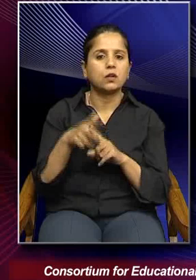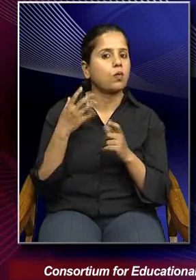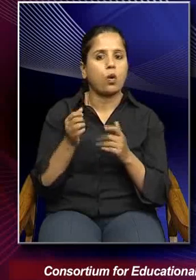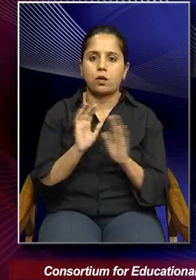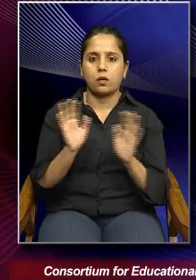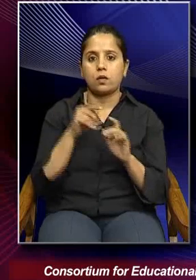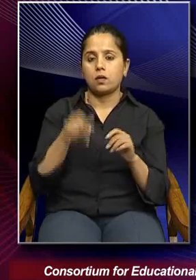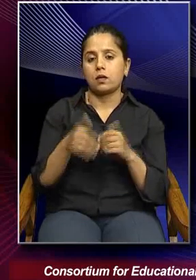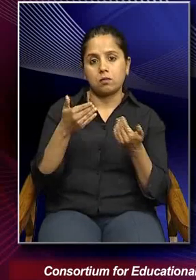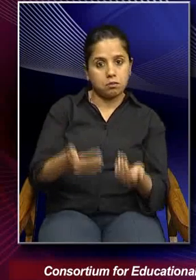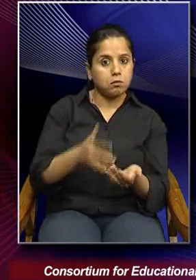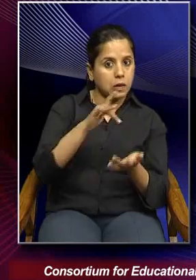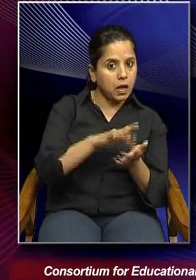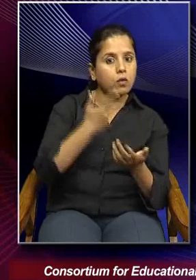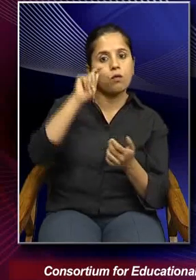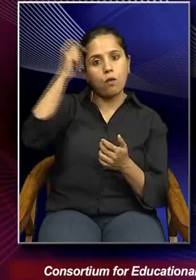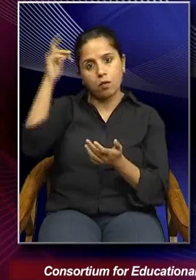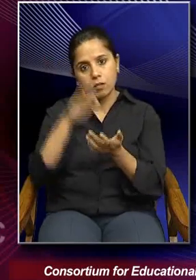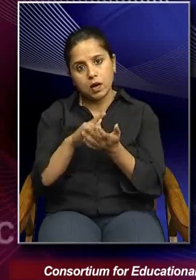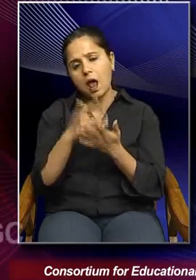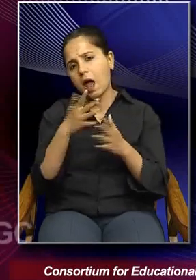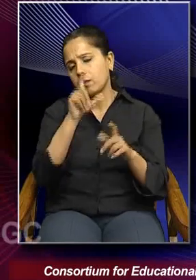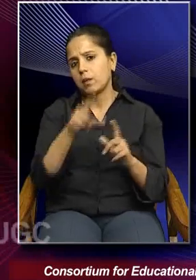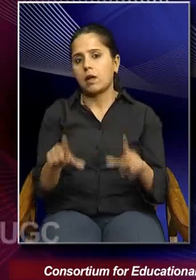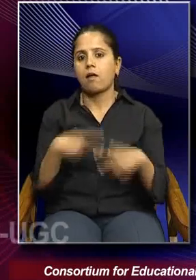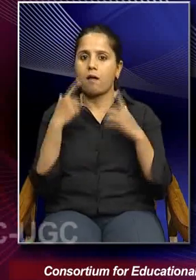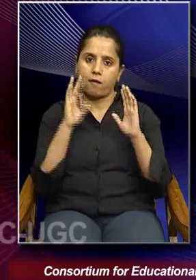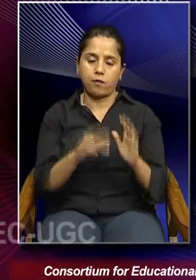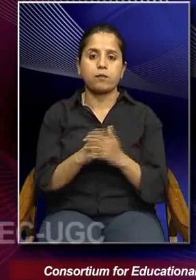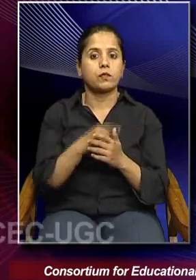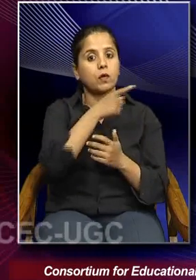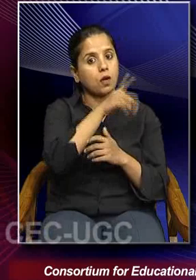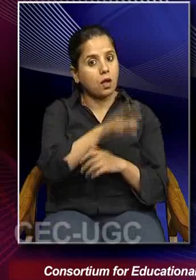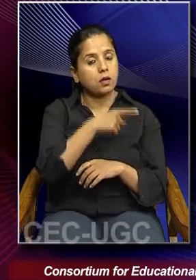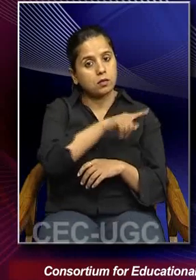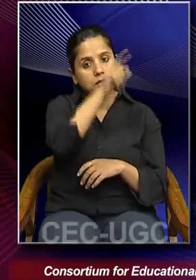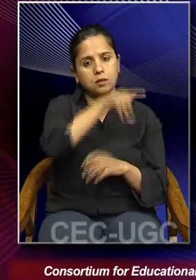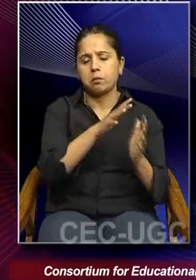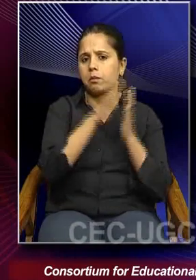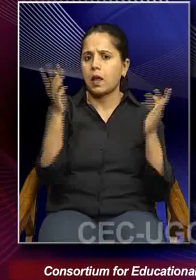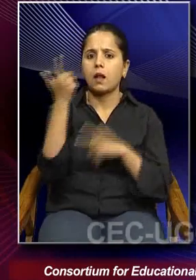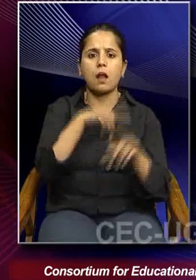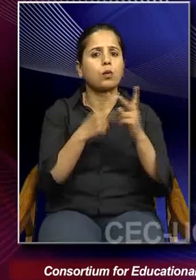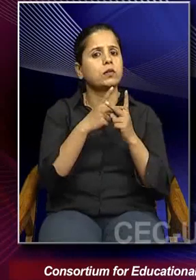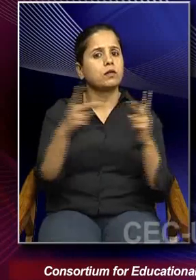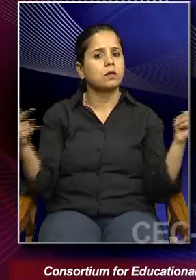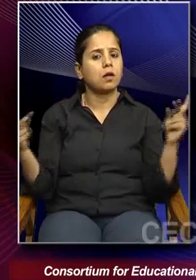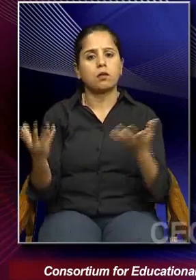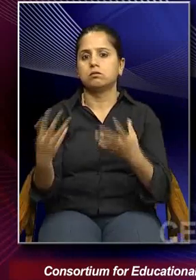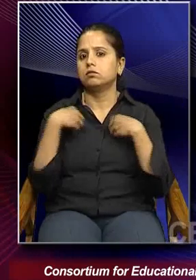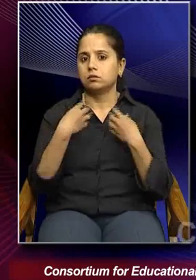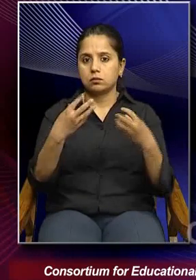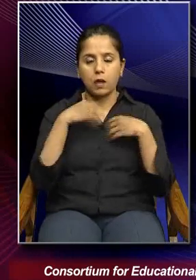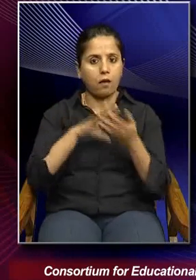या विदेश में जहां भी रहे उन्होंने अनेक भाषण अर्जित की